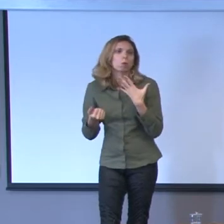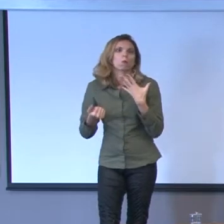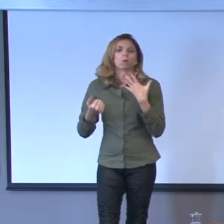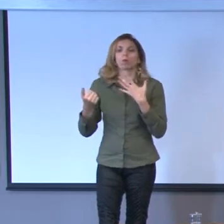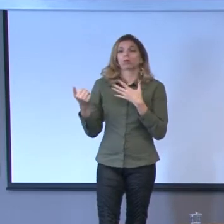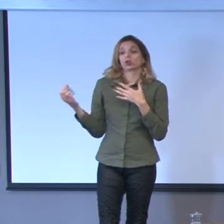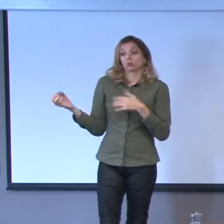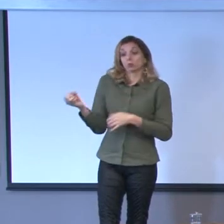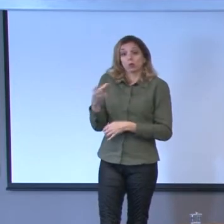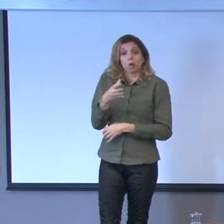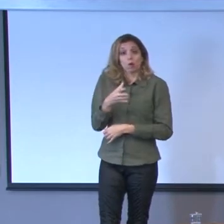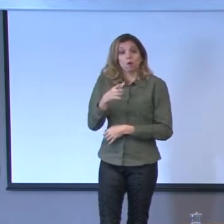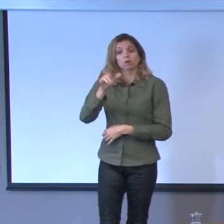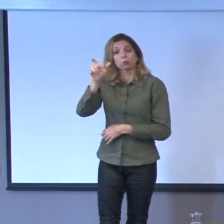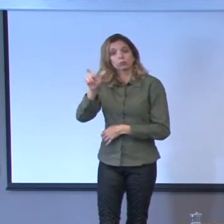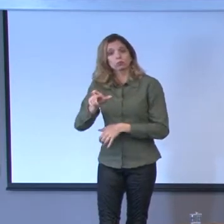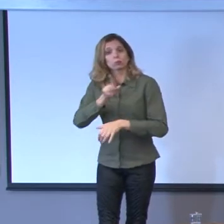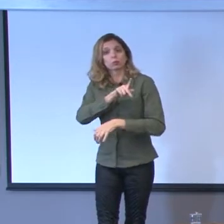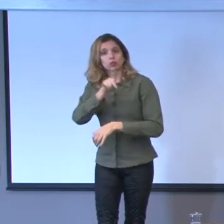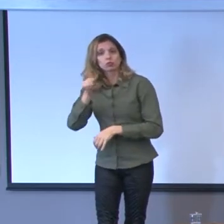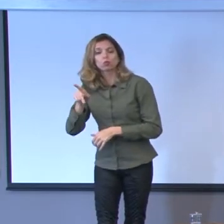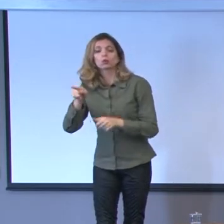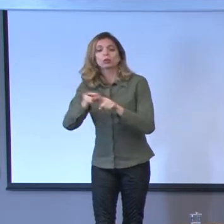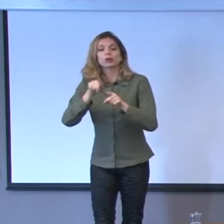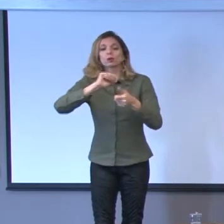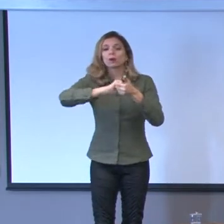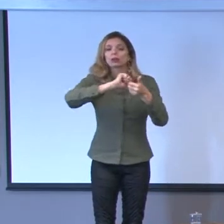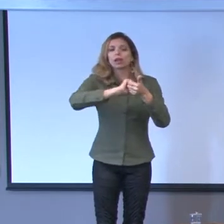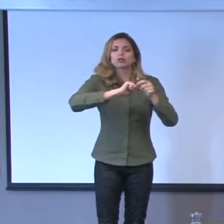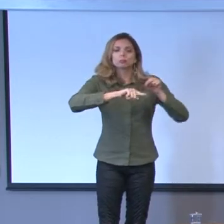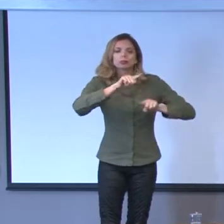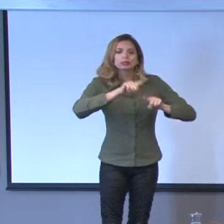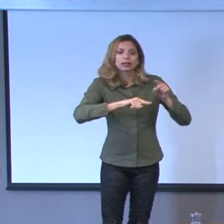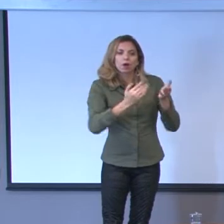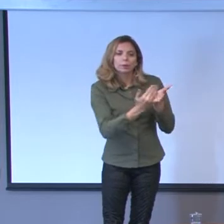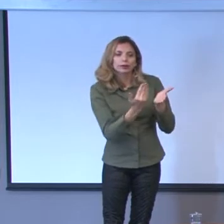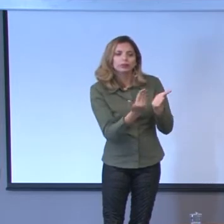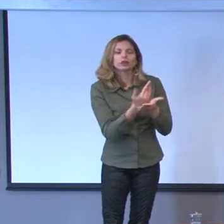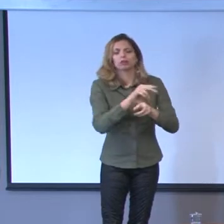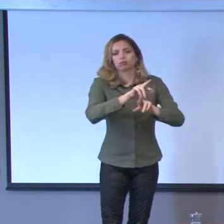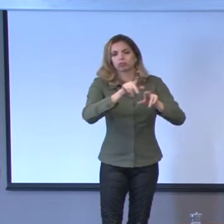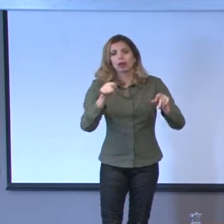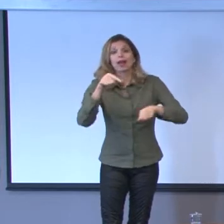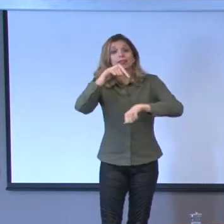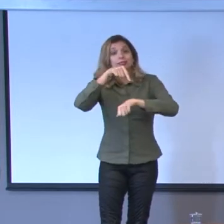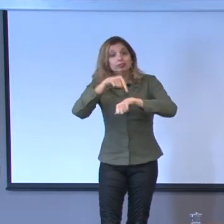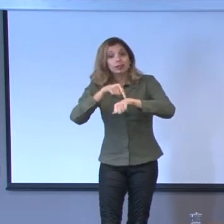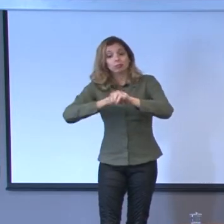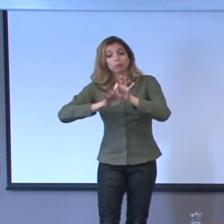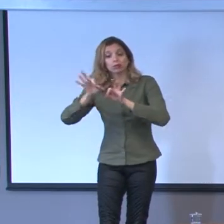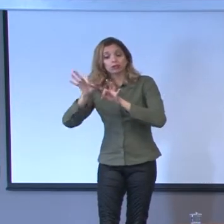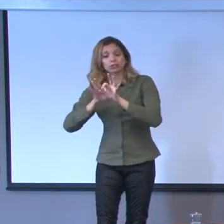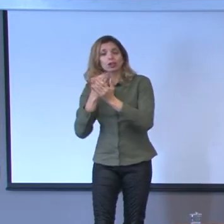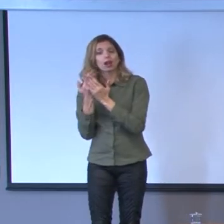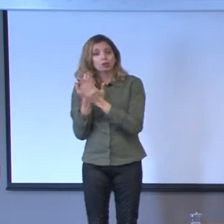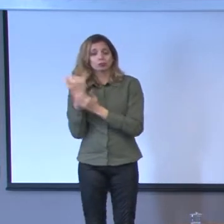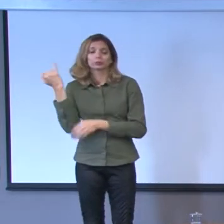dos educadores, qualidade do material didático, mais tempo para planejamento das aulas,